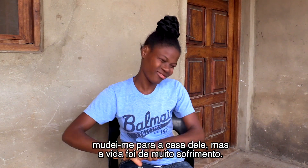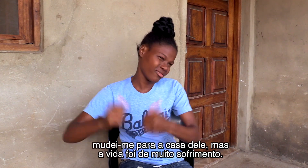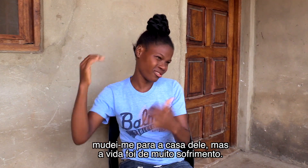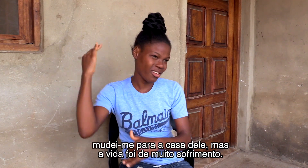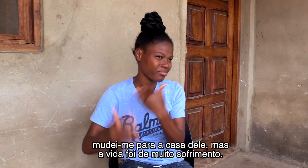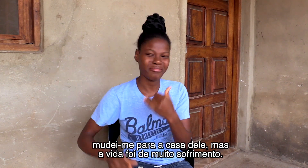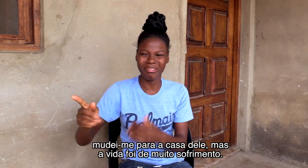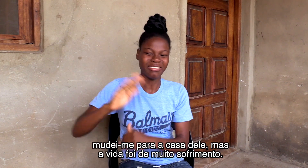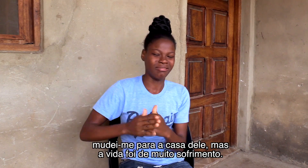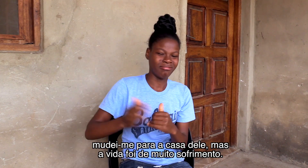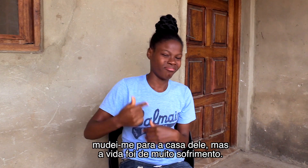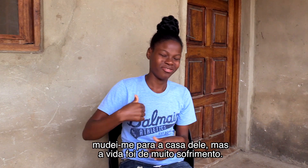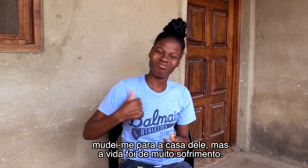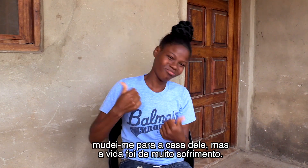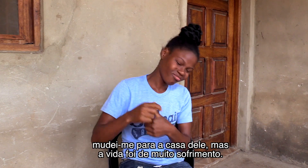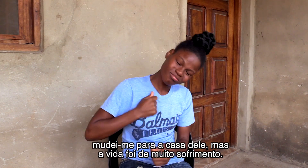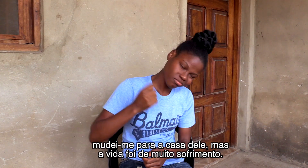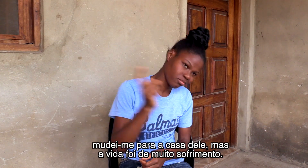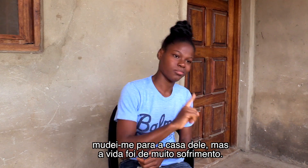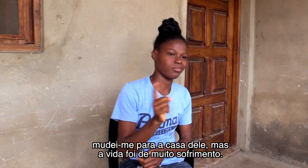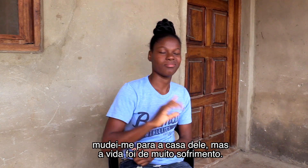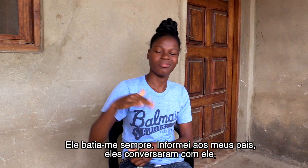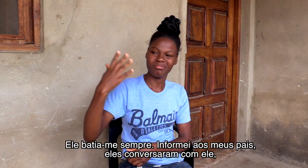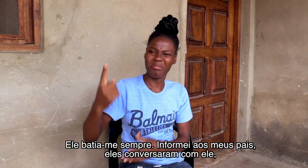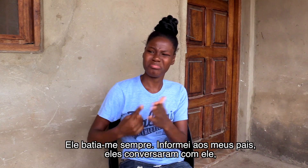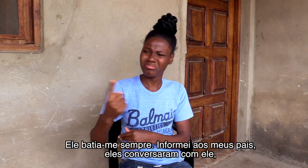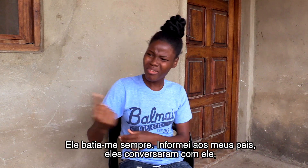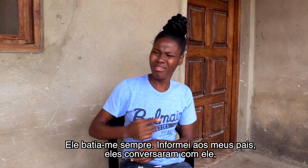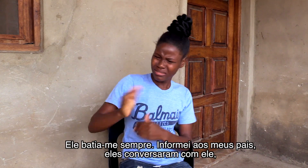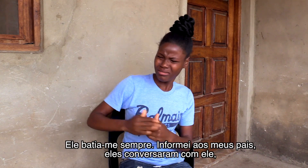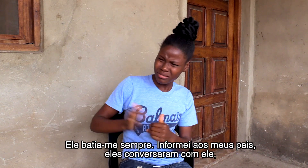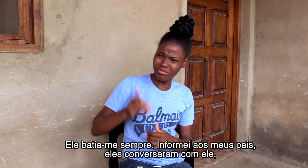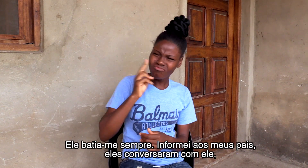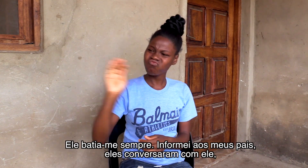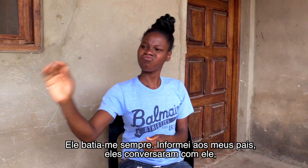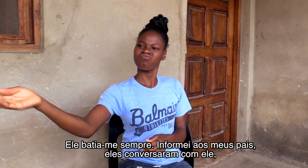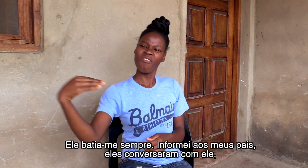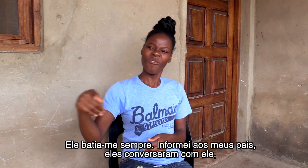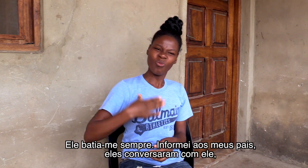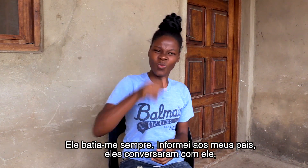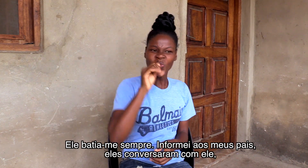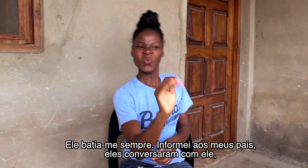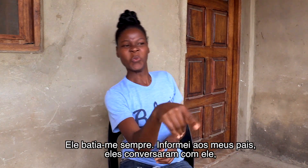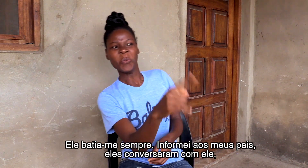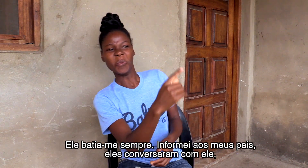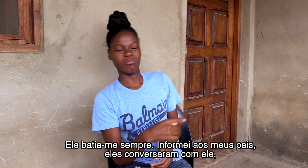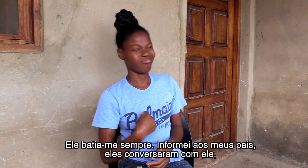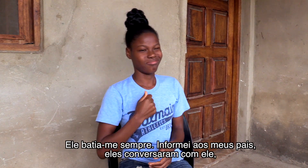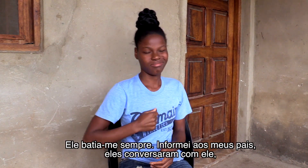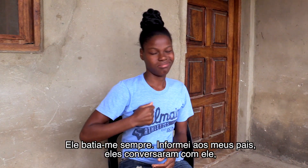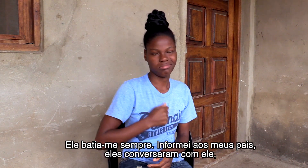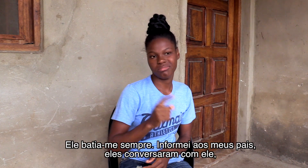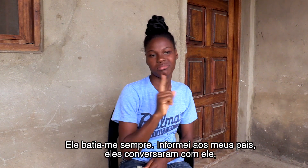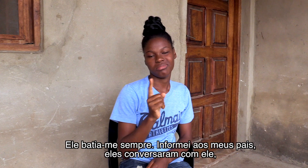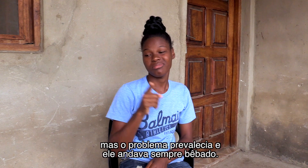Mudei-me para a casa dele, mas a vida foi de muito sofrimento. Ele batia-me sempre. Informei aos meus pais, conversaram